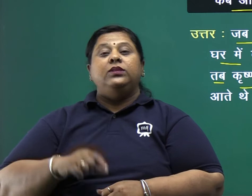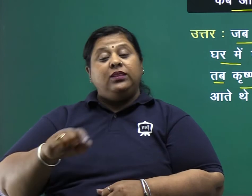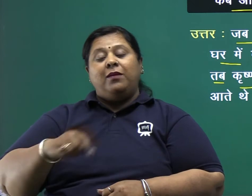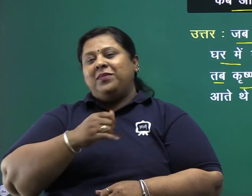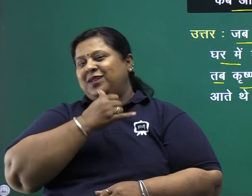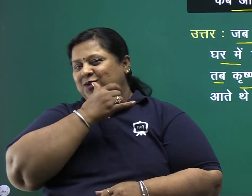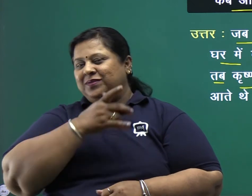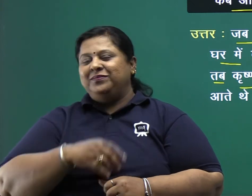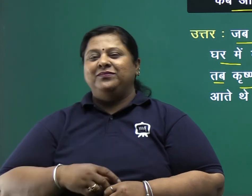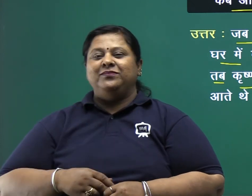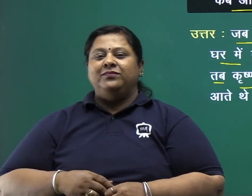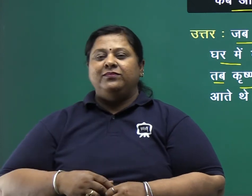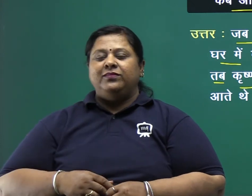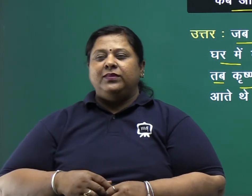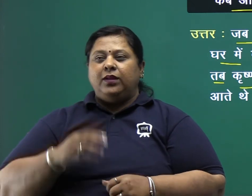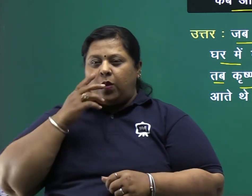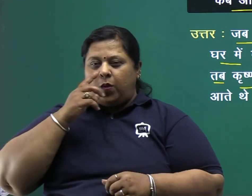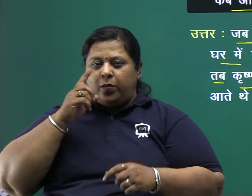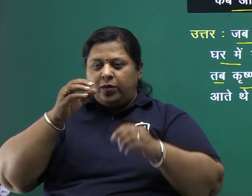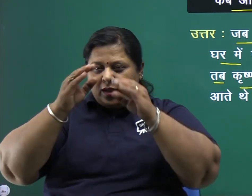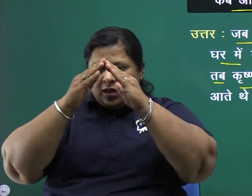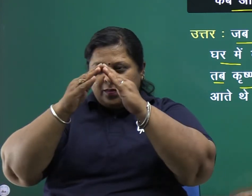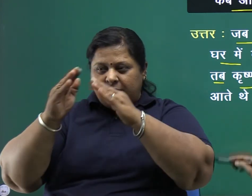तब कृष्ण गोपियों के घर में